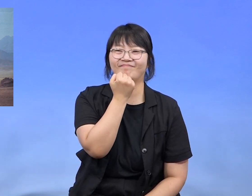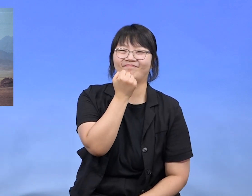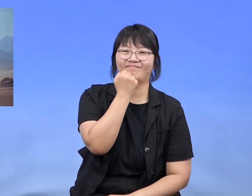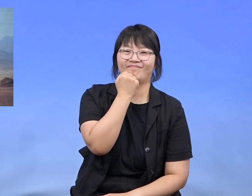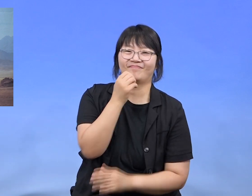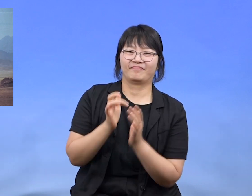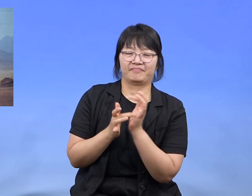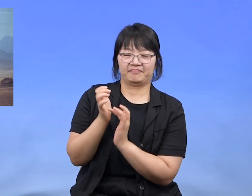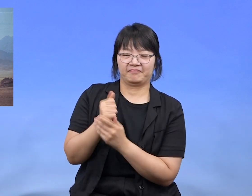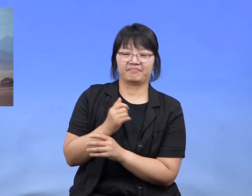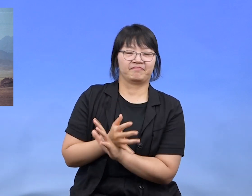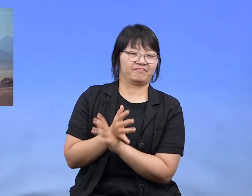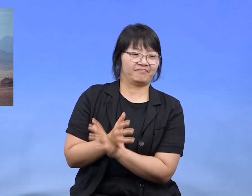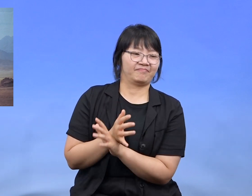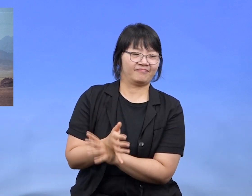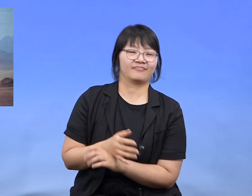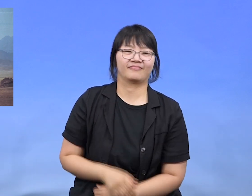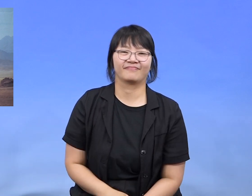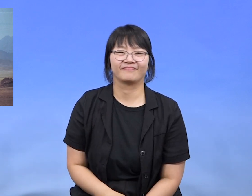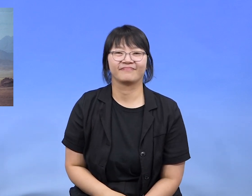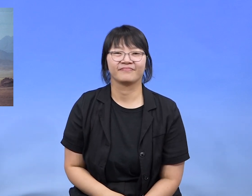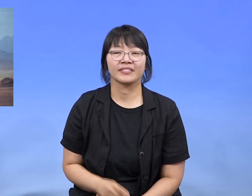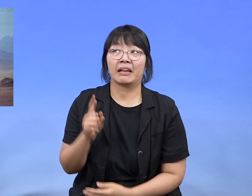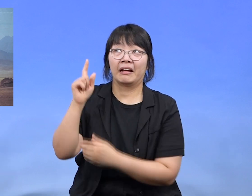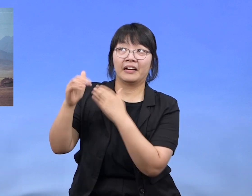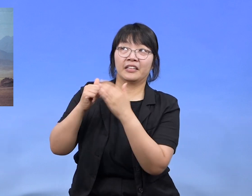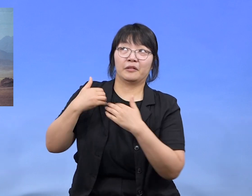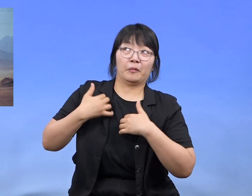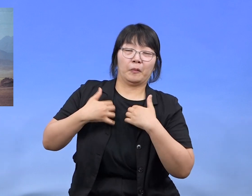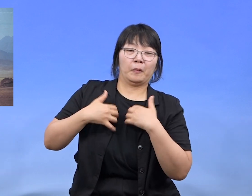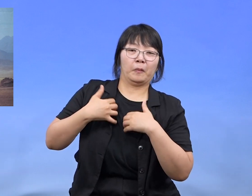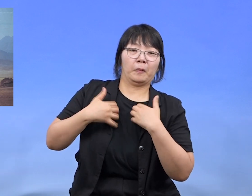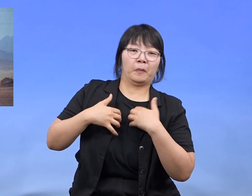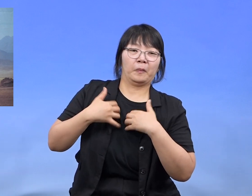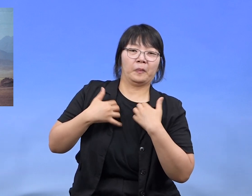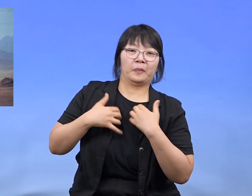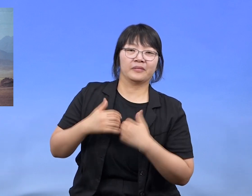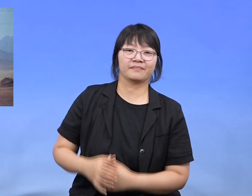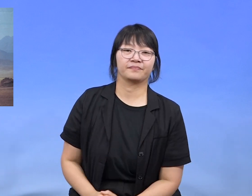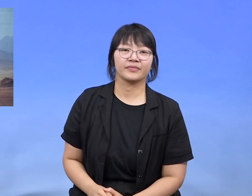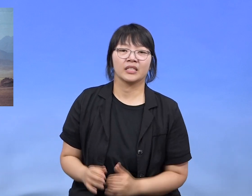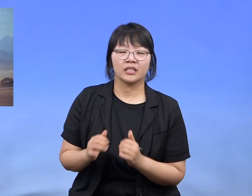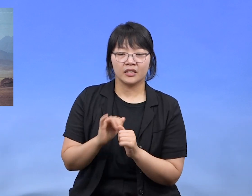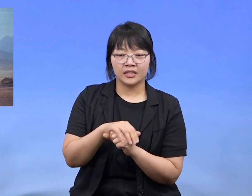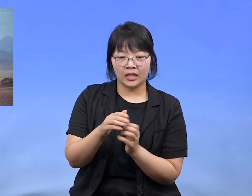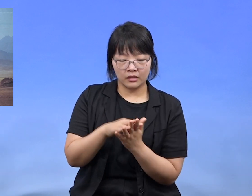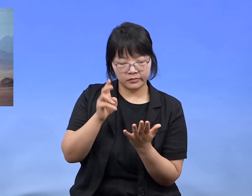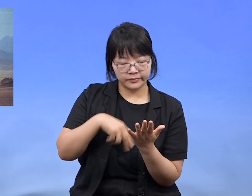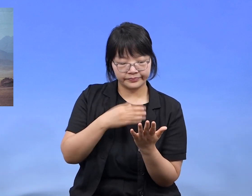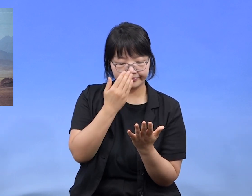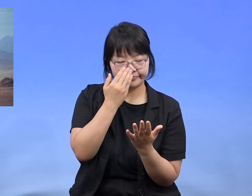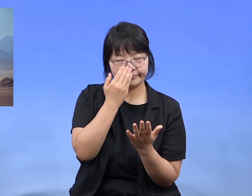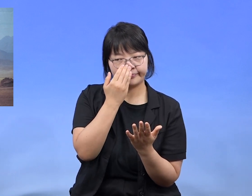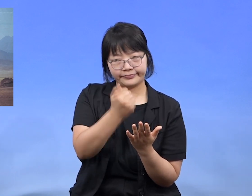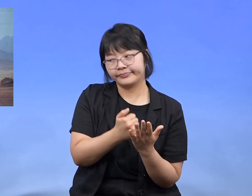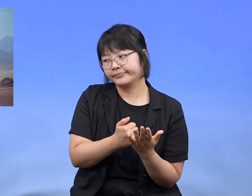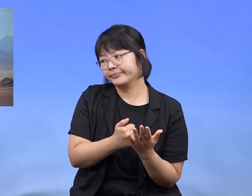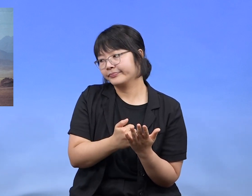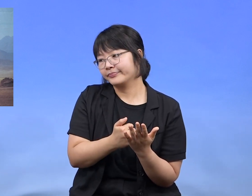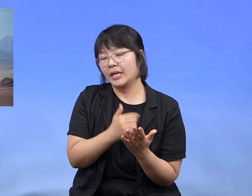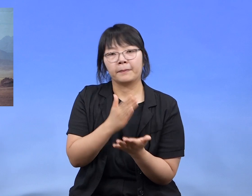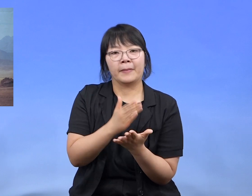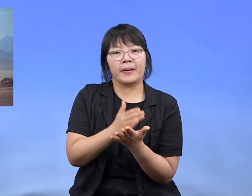예수님의 휴머예요. 여러분, 하나님 재미있는 분입니다. 우리를 지루하지 않게 하시려고 그렇게 유머